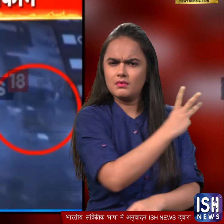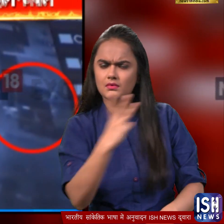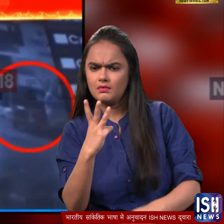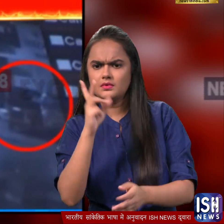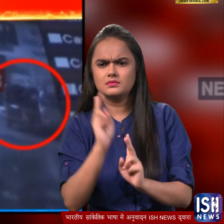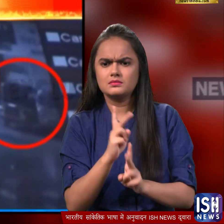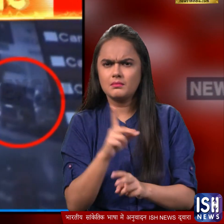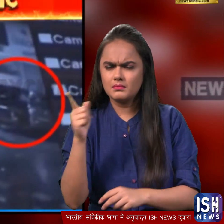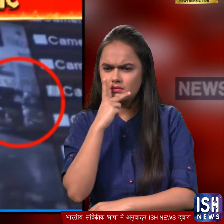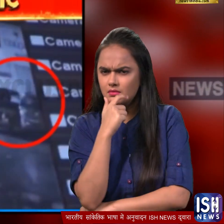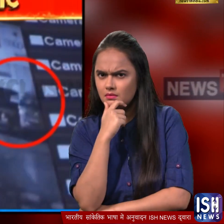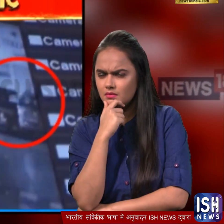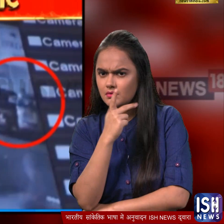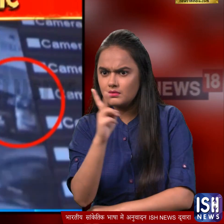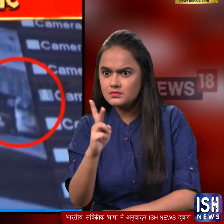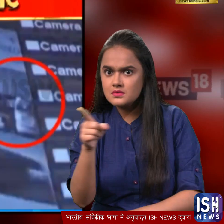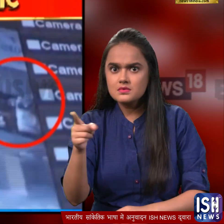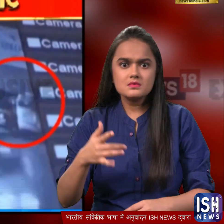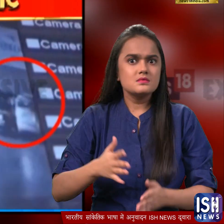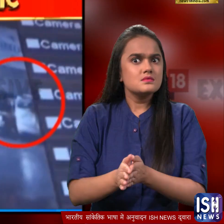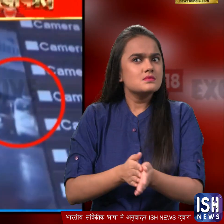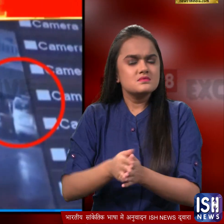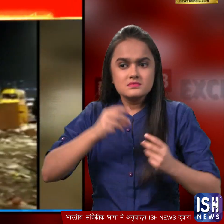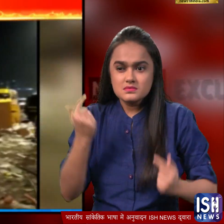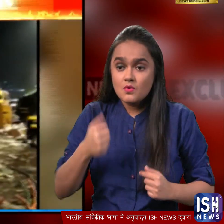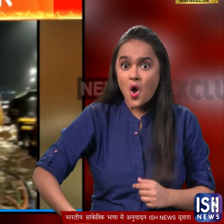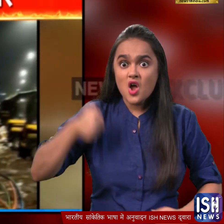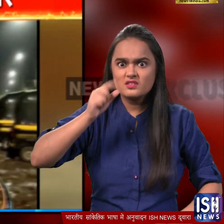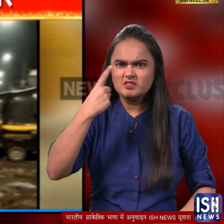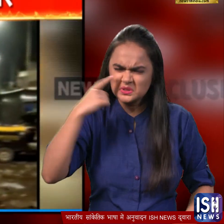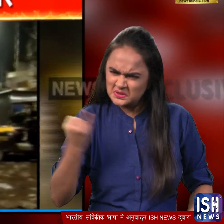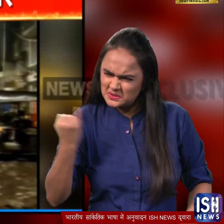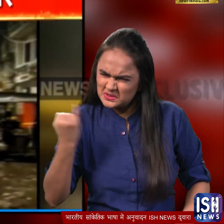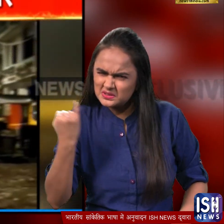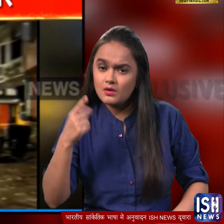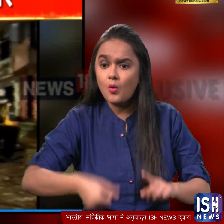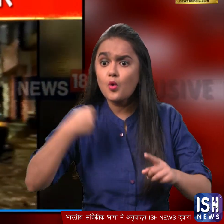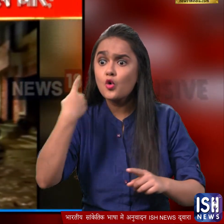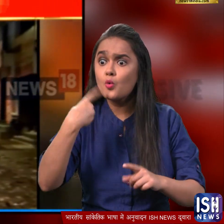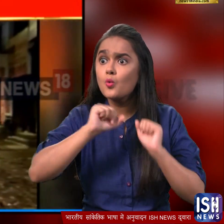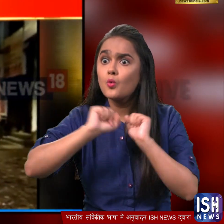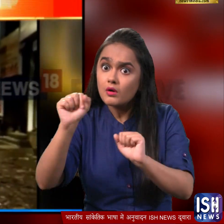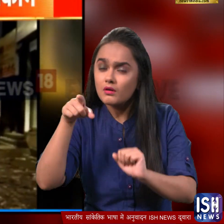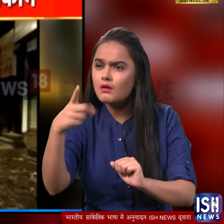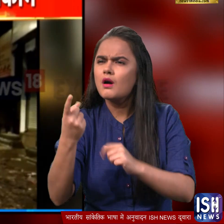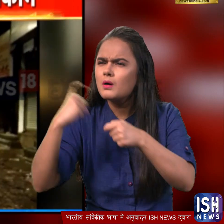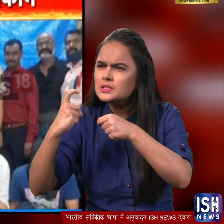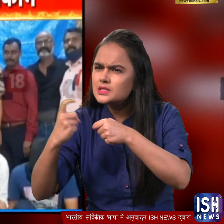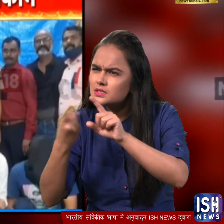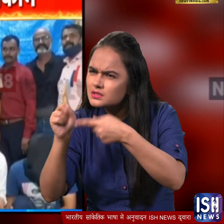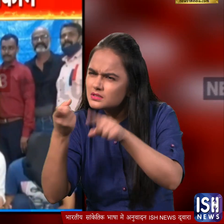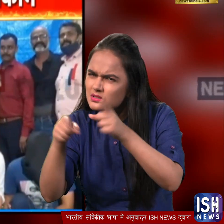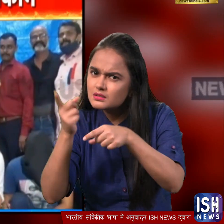लोग पहुंचे और वहीं रुक गए। पुलिस ने जैसे ही ये देखा उसका दिमाग ठनका। उसने पहले वो ऑटो ढूंढा और फिर उसके मालिक से मिली जानकारी की मदद